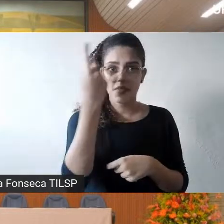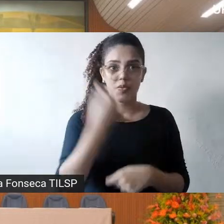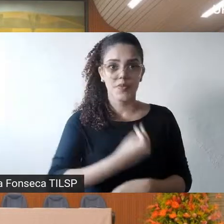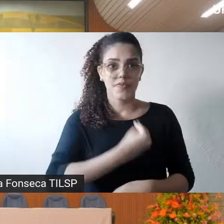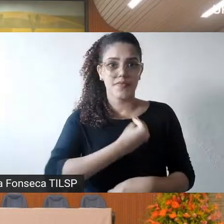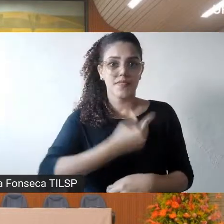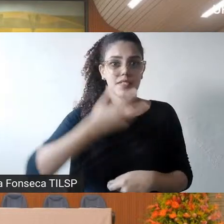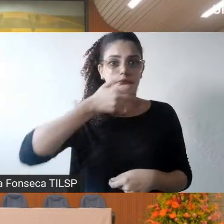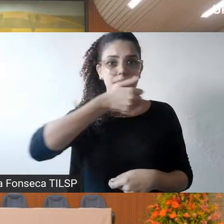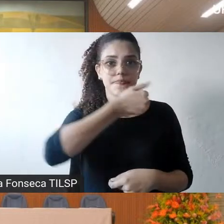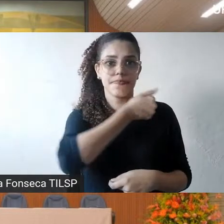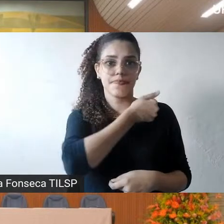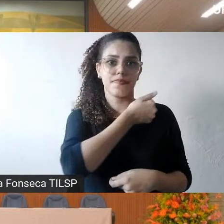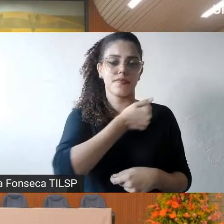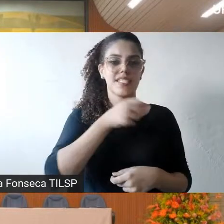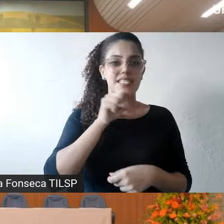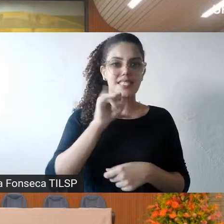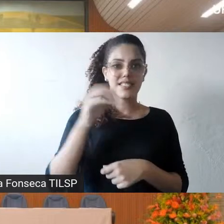lá atrás